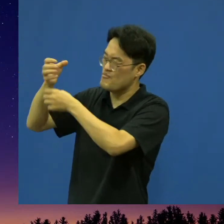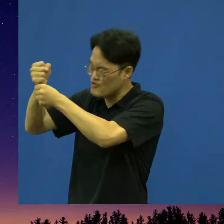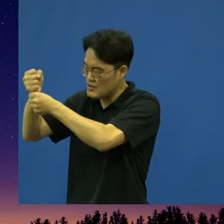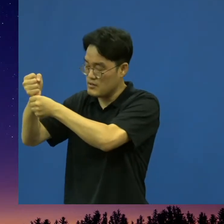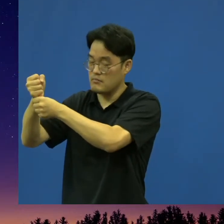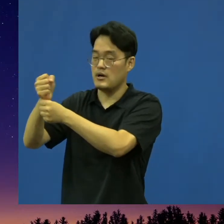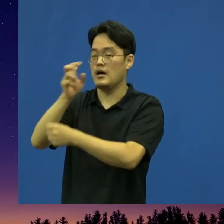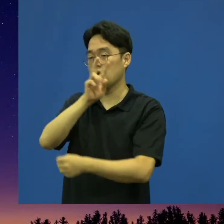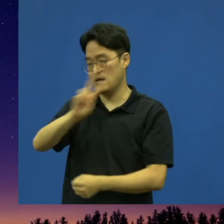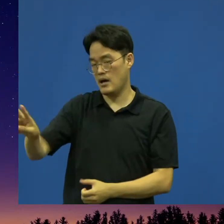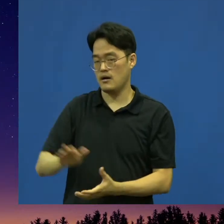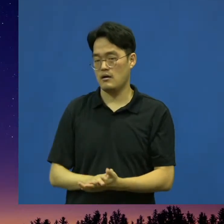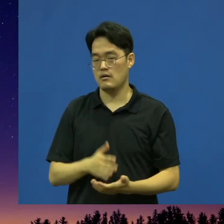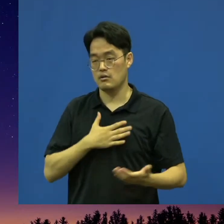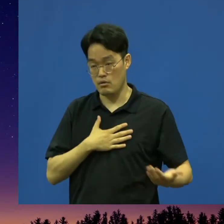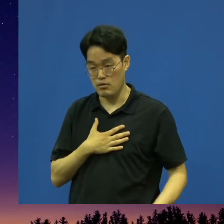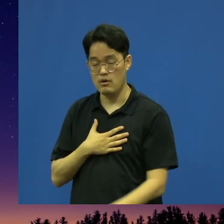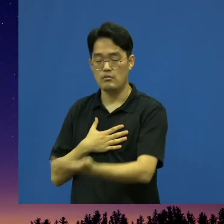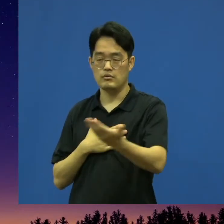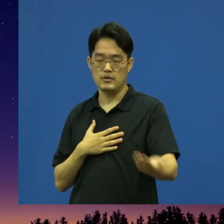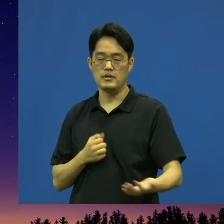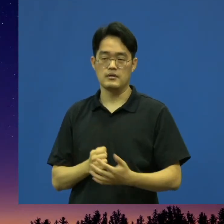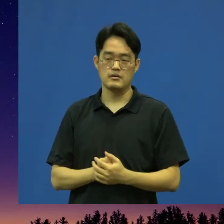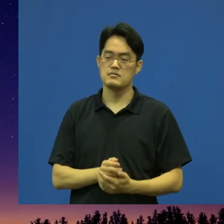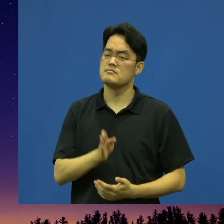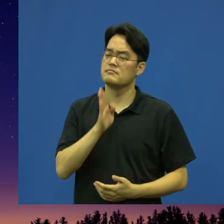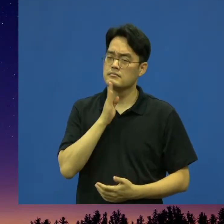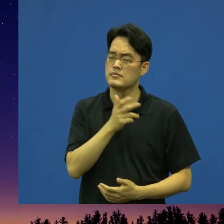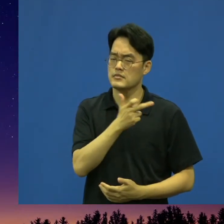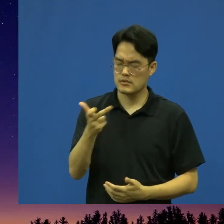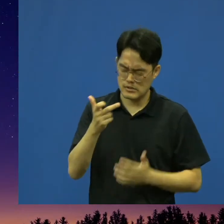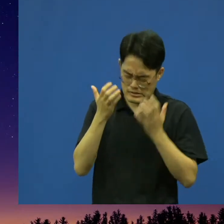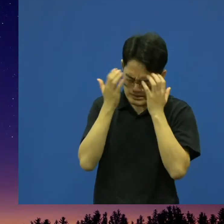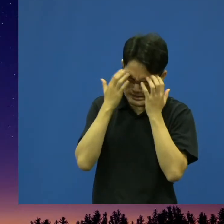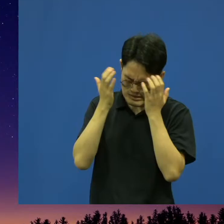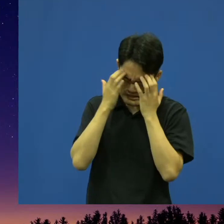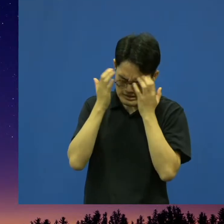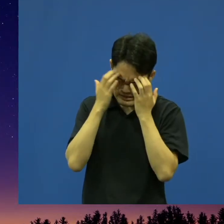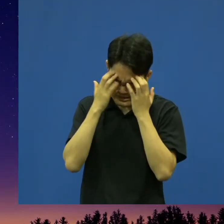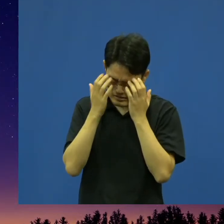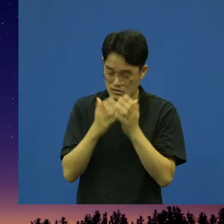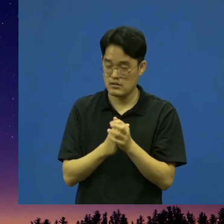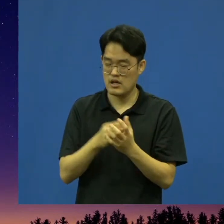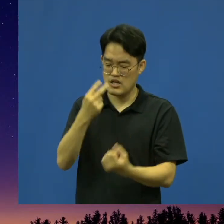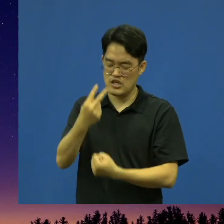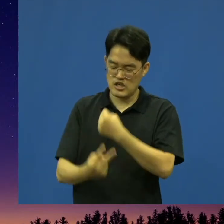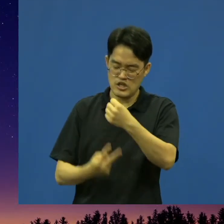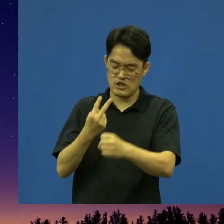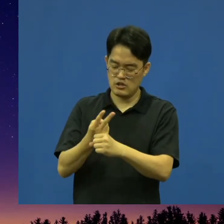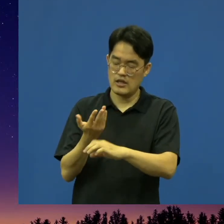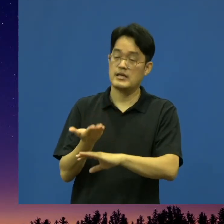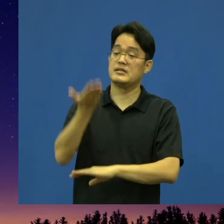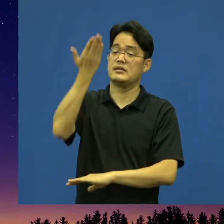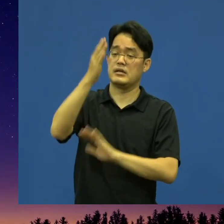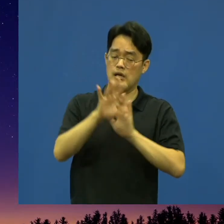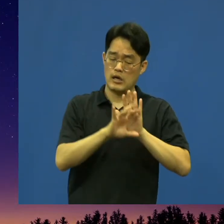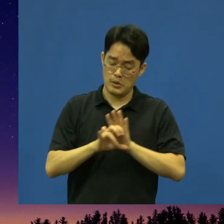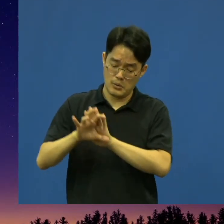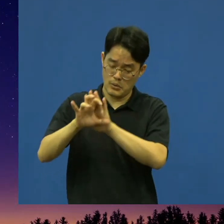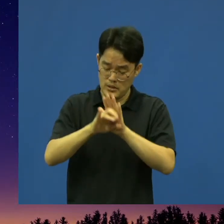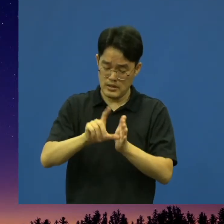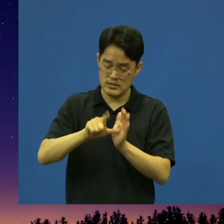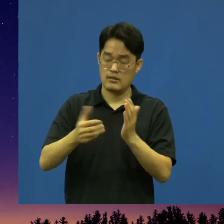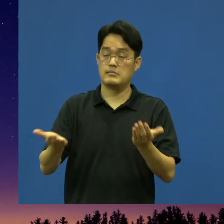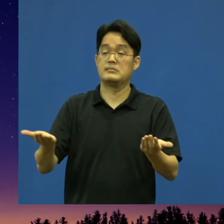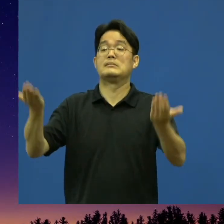정말 여러분과 저에게 이 고난과 이 2년이 넘는 세월의 아픔들이 통과되면서